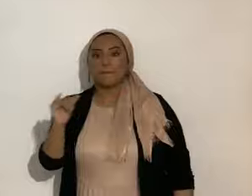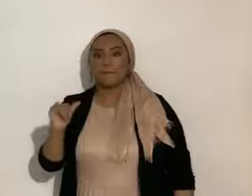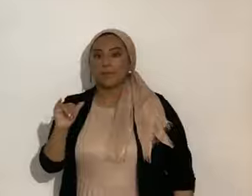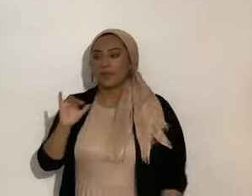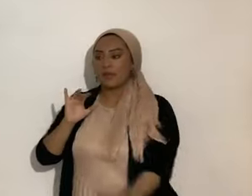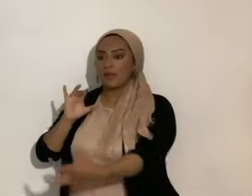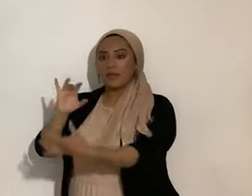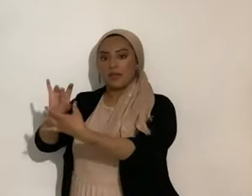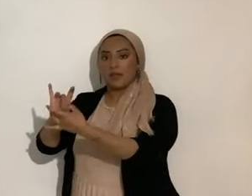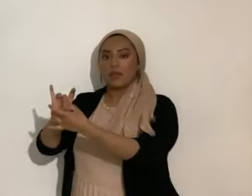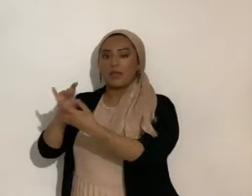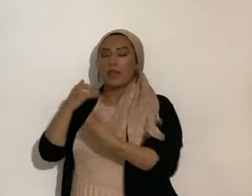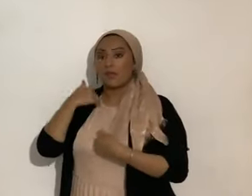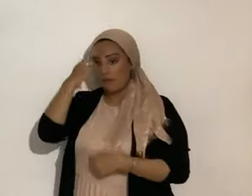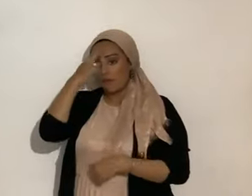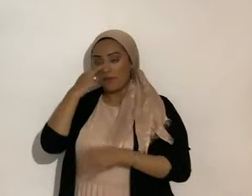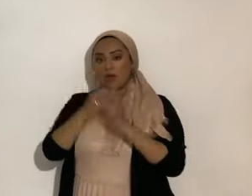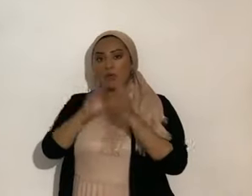en la Biblia, Romanos 1:28.